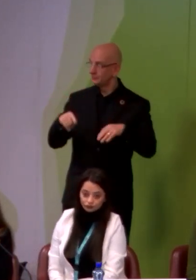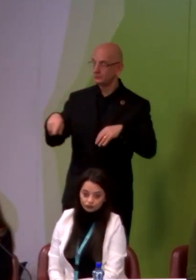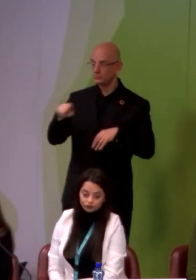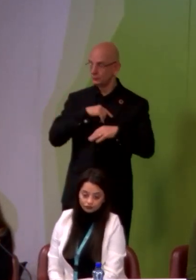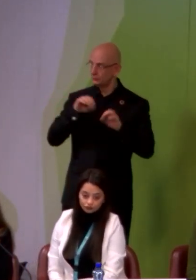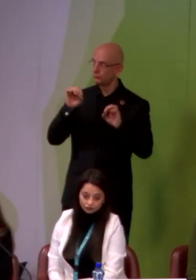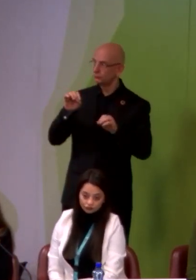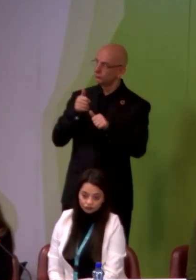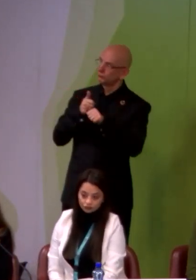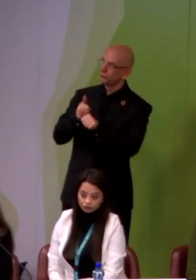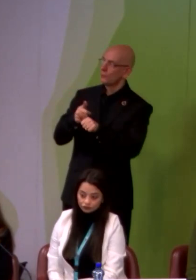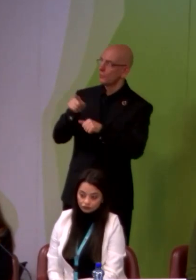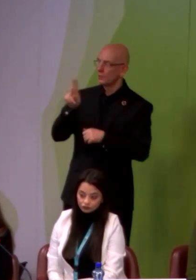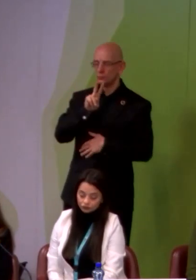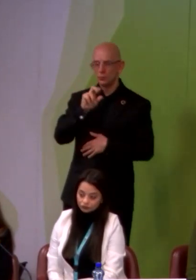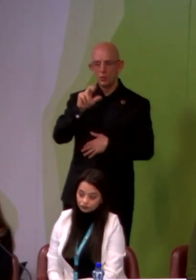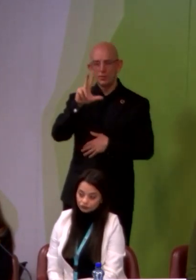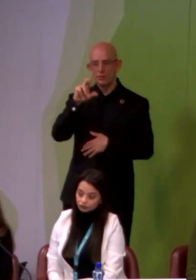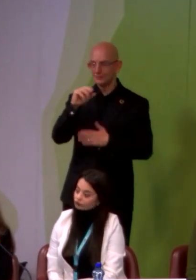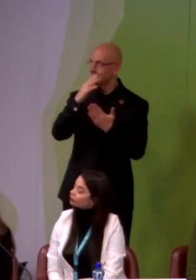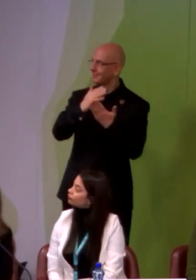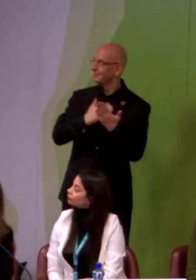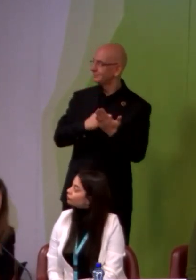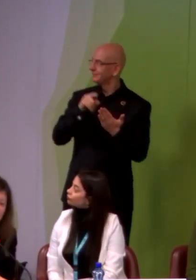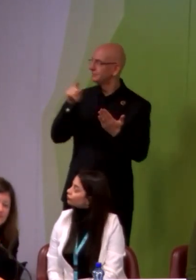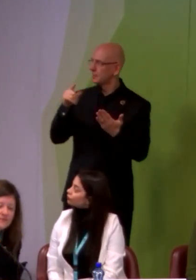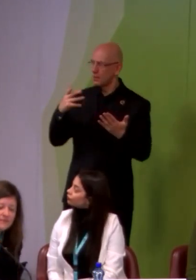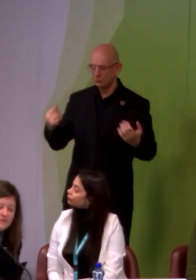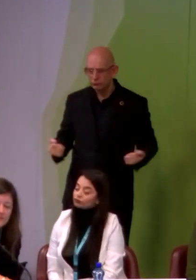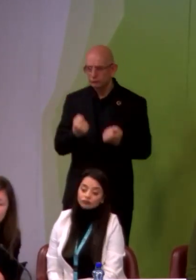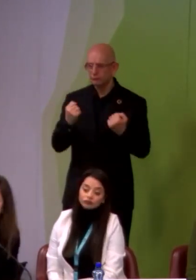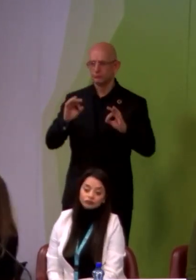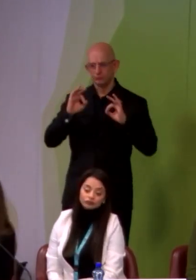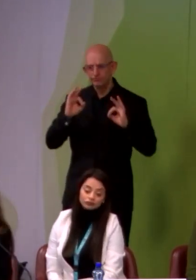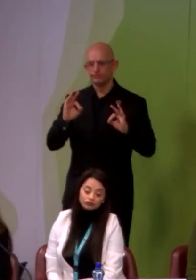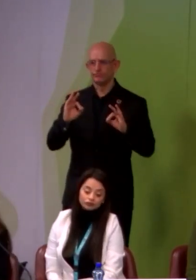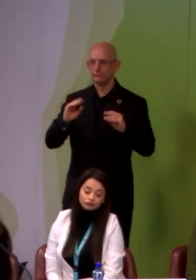soit aligné à l'agenda 2030,